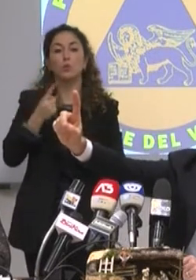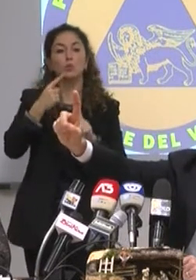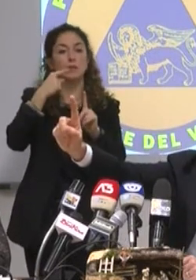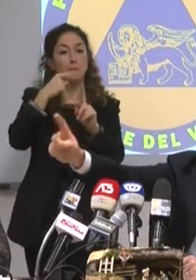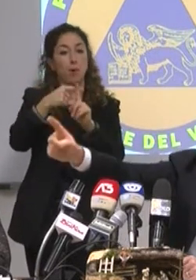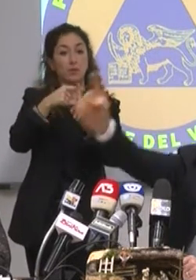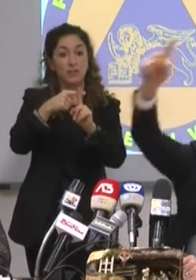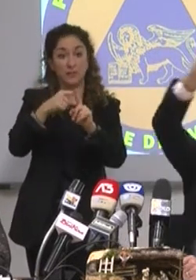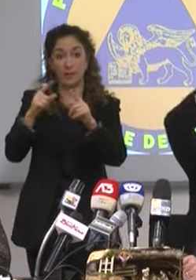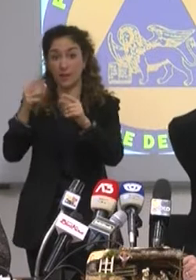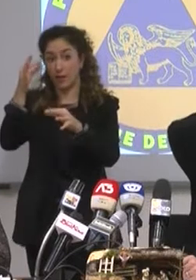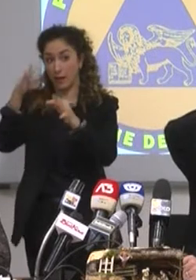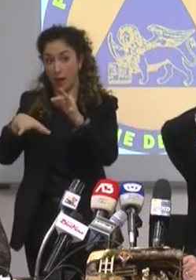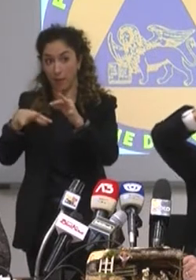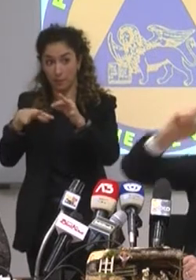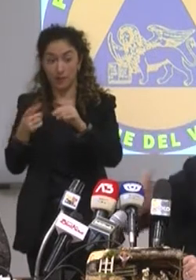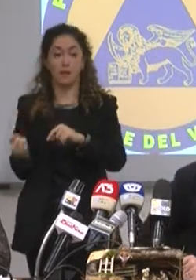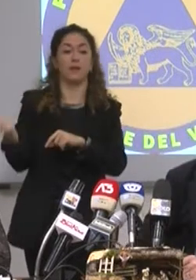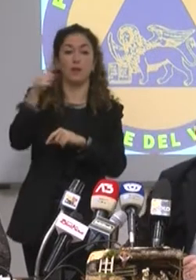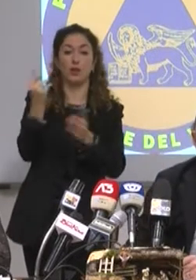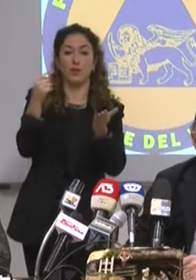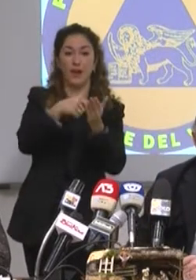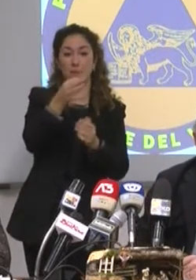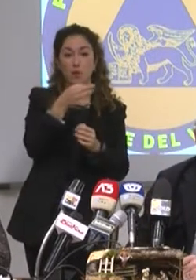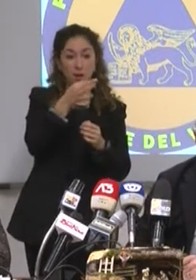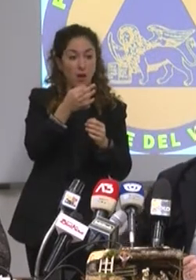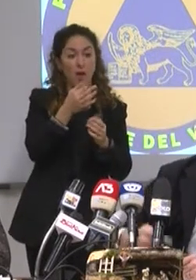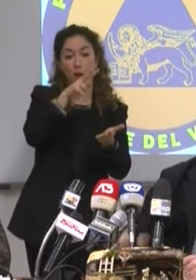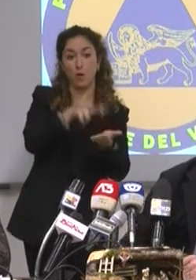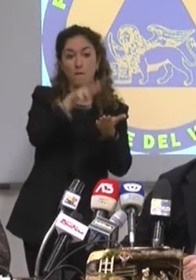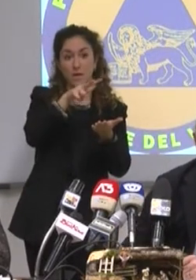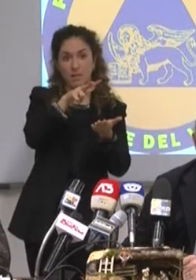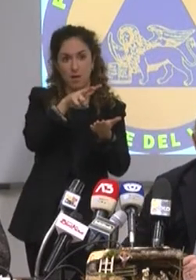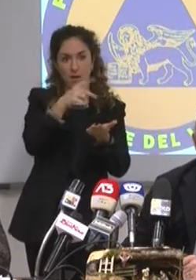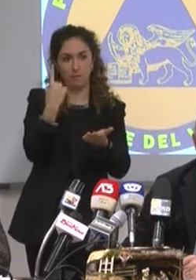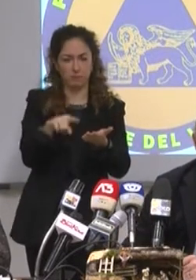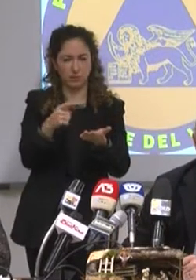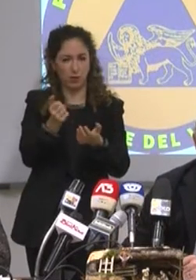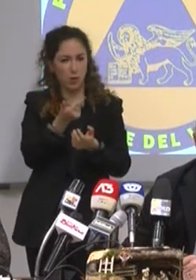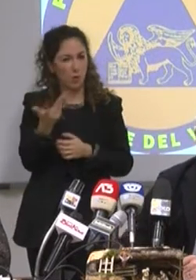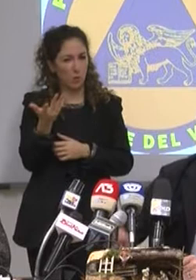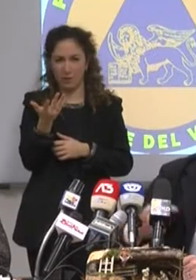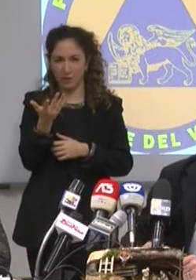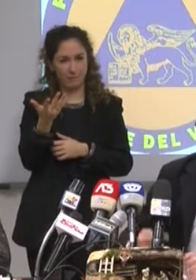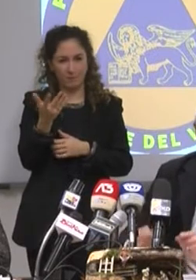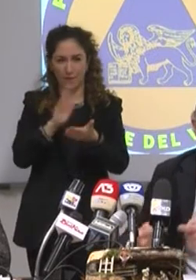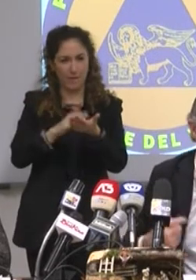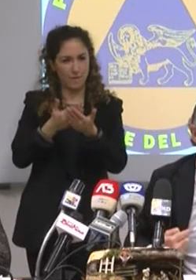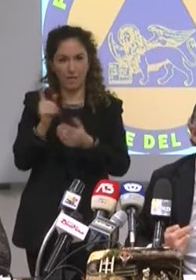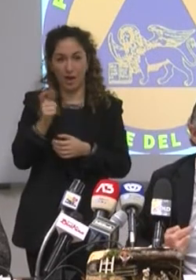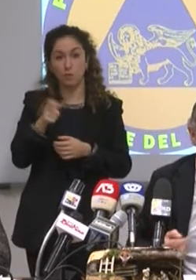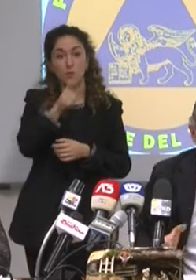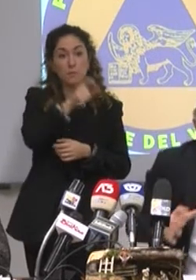rapidi e confermarli in molecolare. Avete capito che continua a essere un dato anomalo? Perché io mi ritrovo tutti